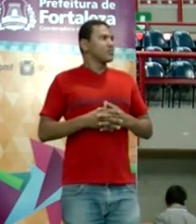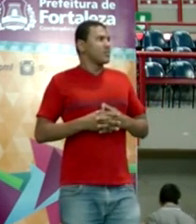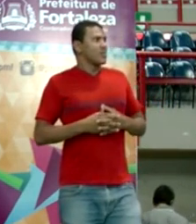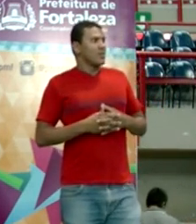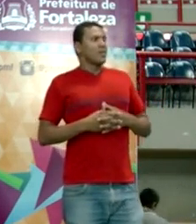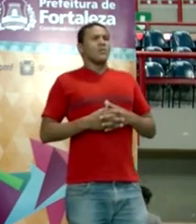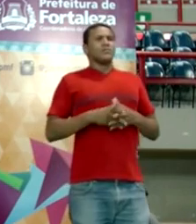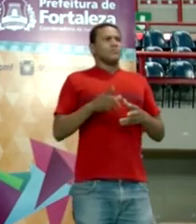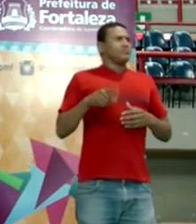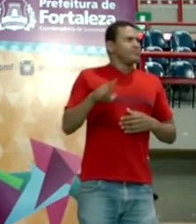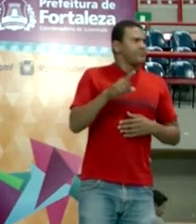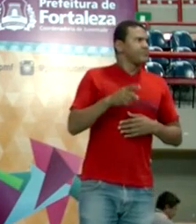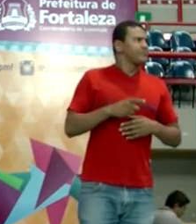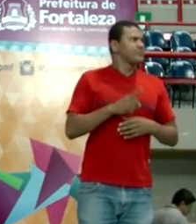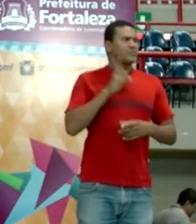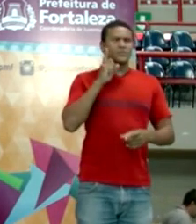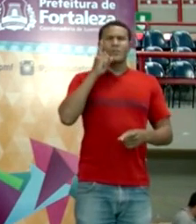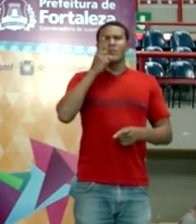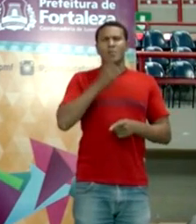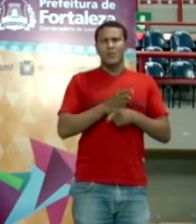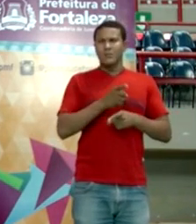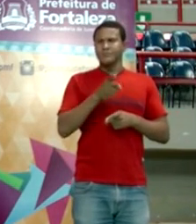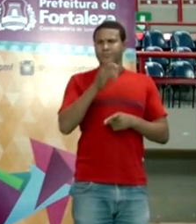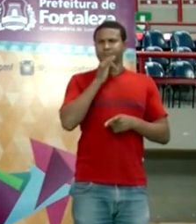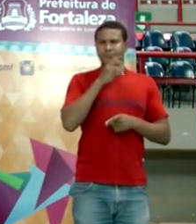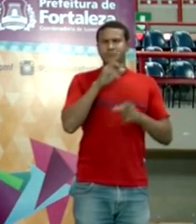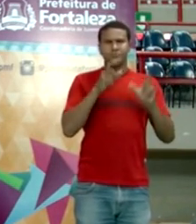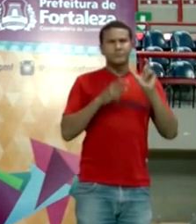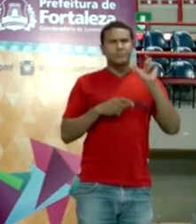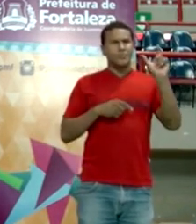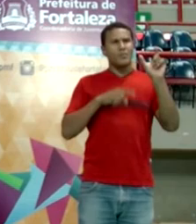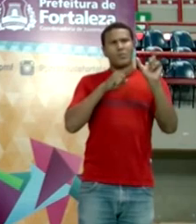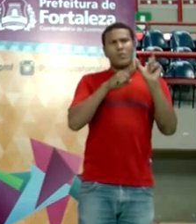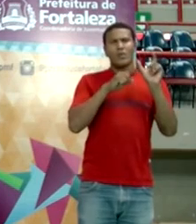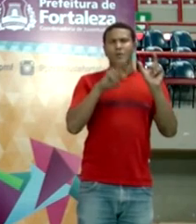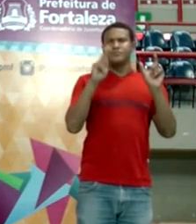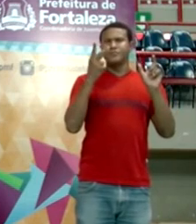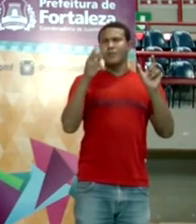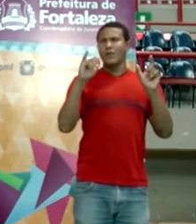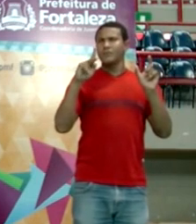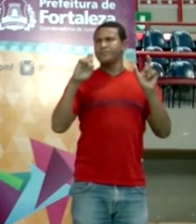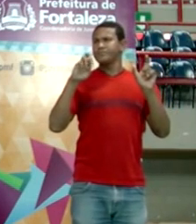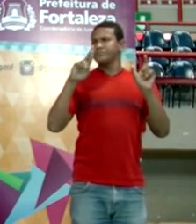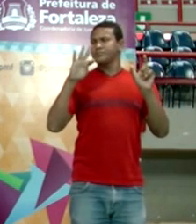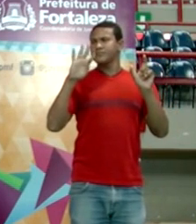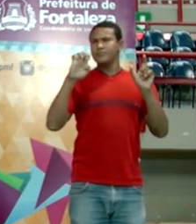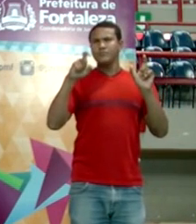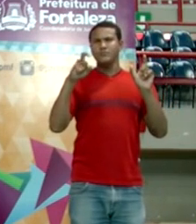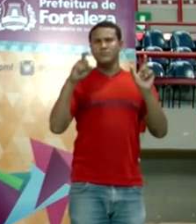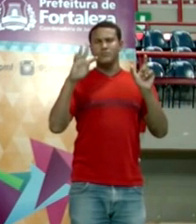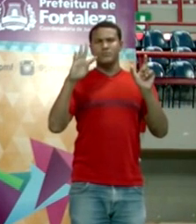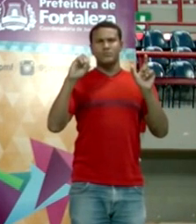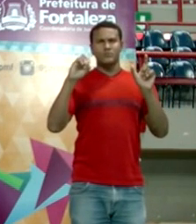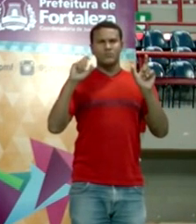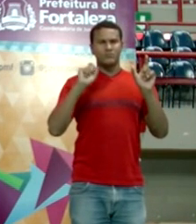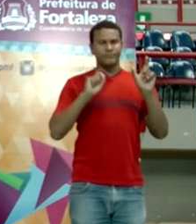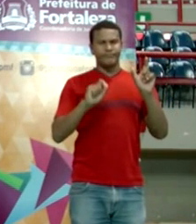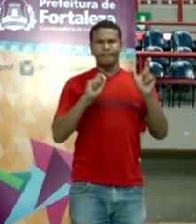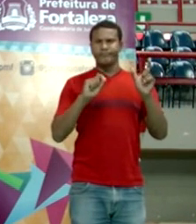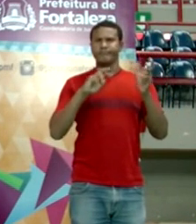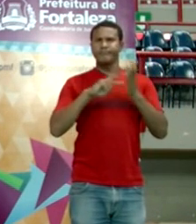essa palavra na prova de linguagens do Enem deste ano, hipertexto. O que é essa história